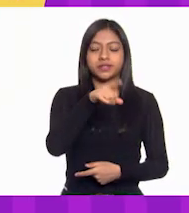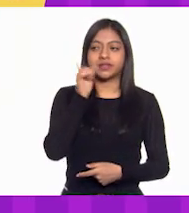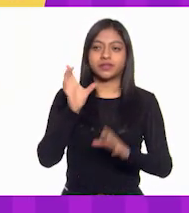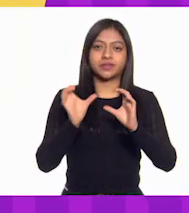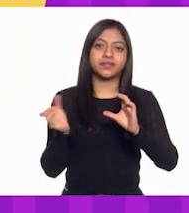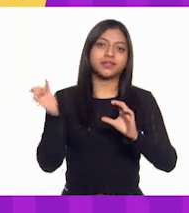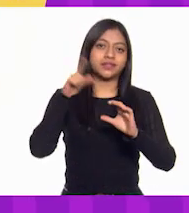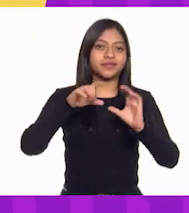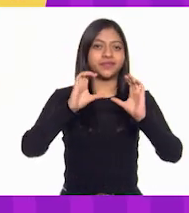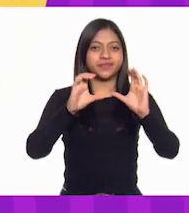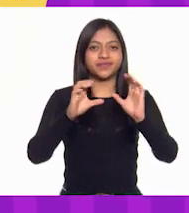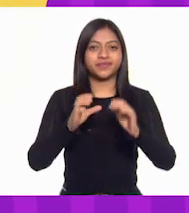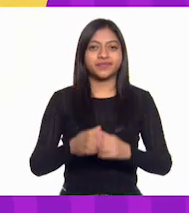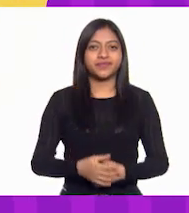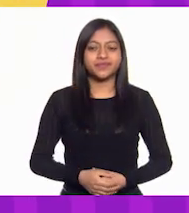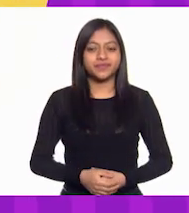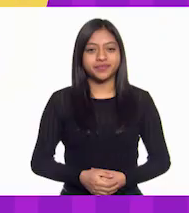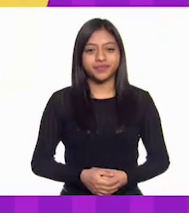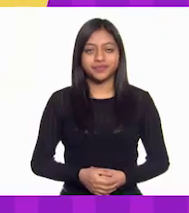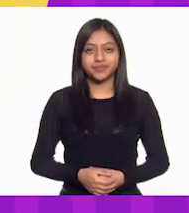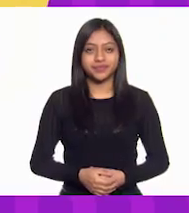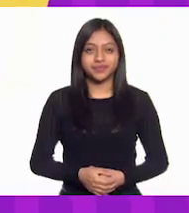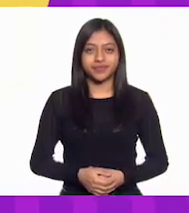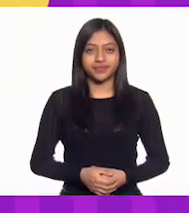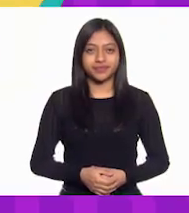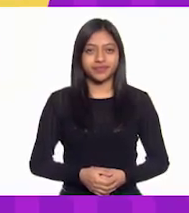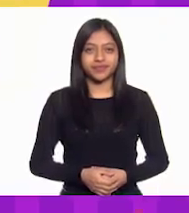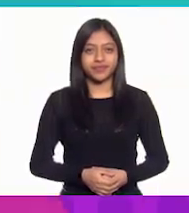unos a los otros.